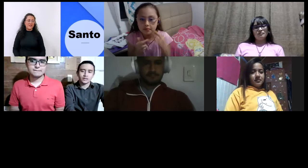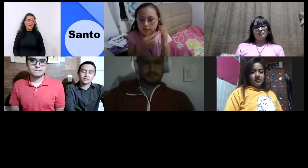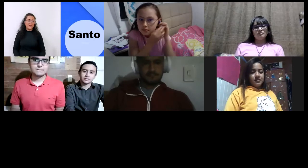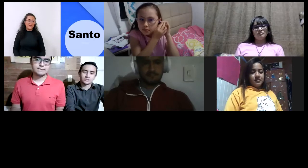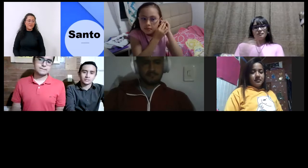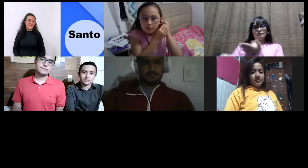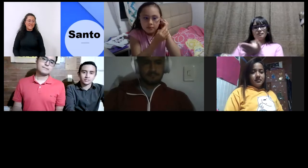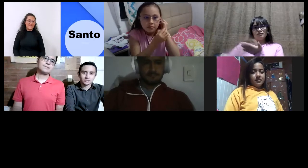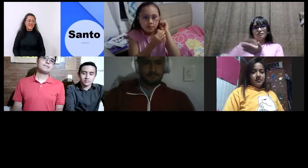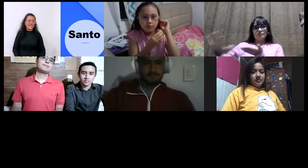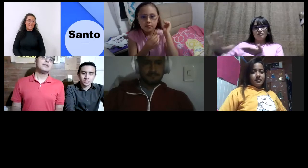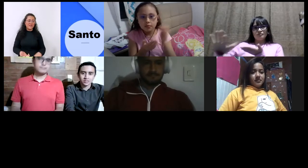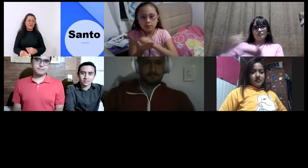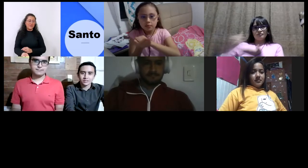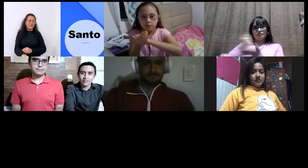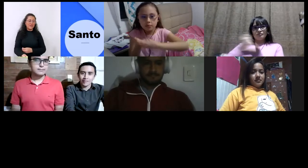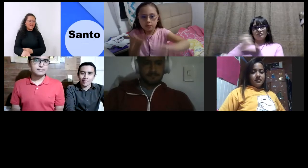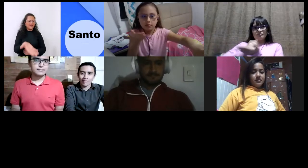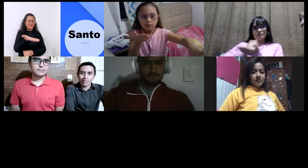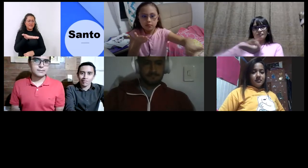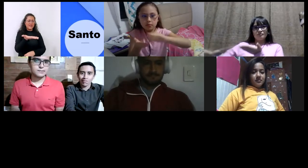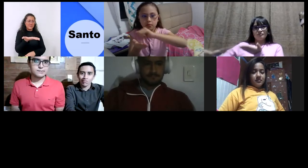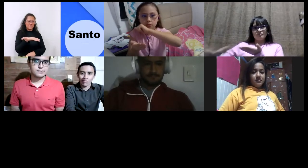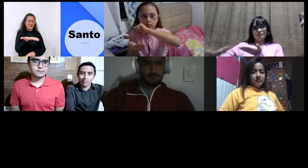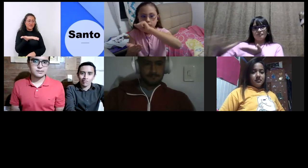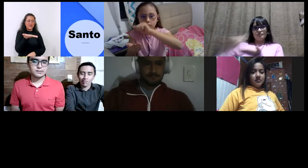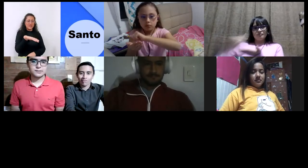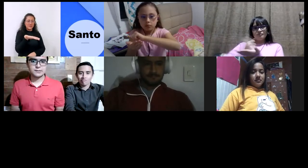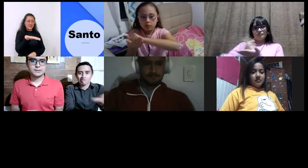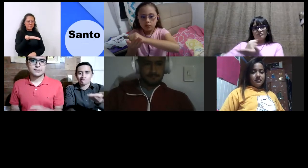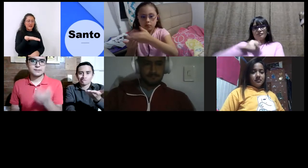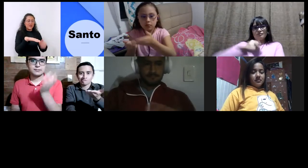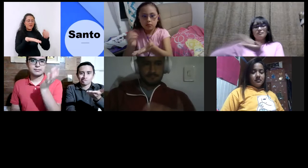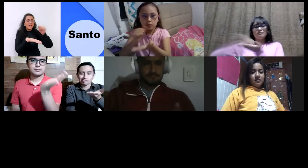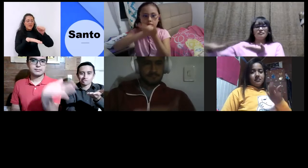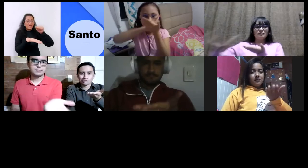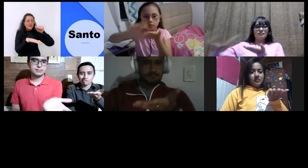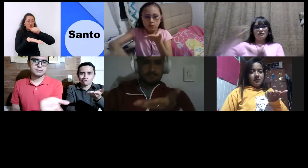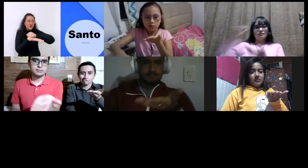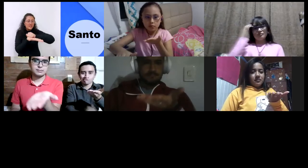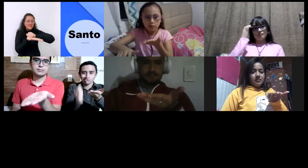Santo. La seña de santo. Ya, no sé si la habíamos hecho. Viene también la mano y con la otra